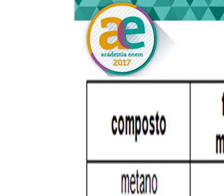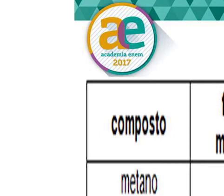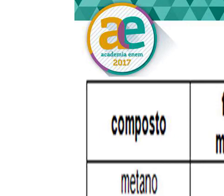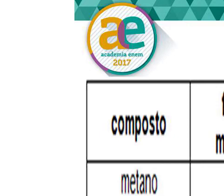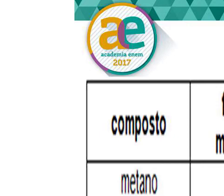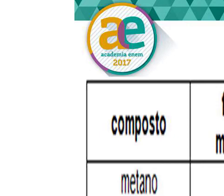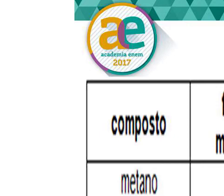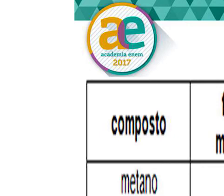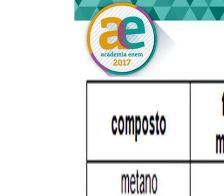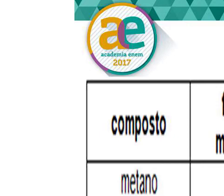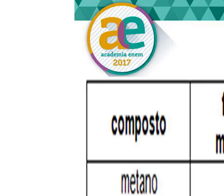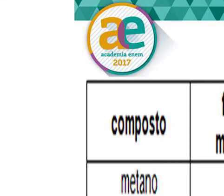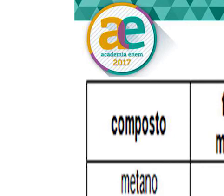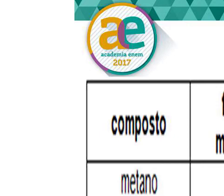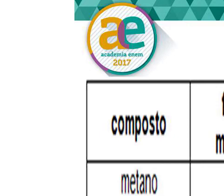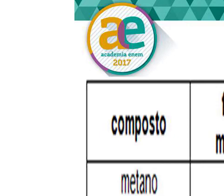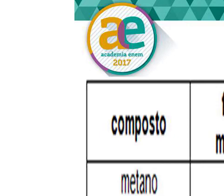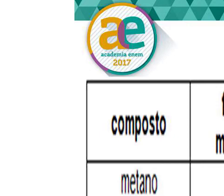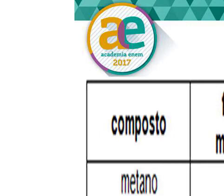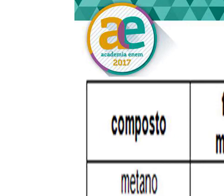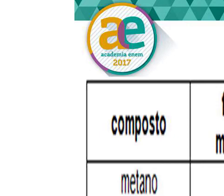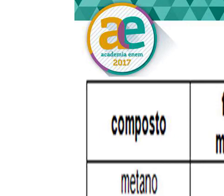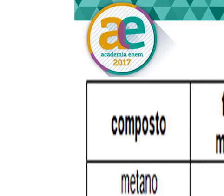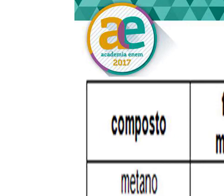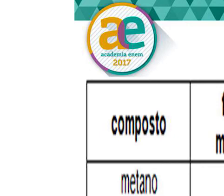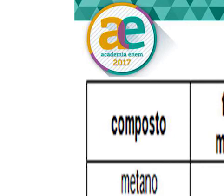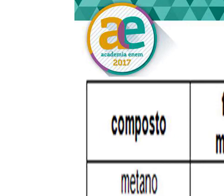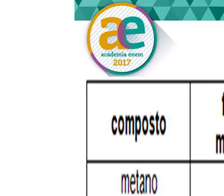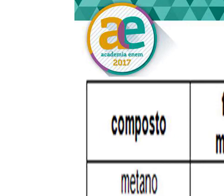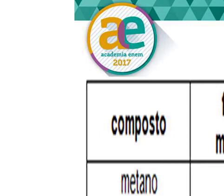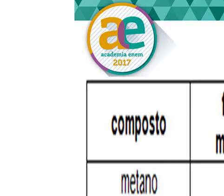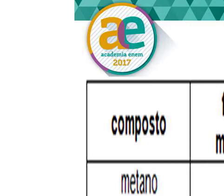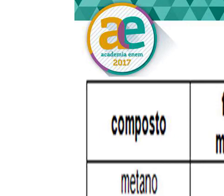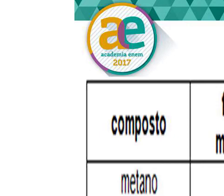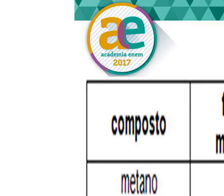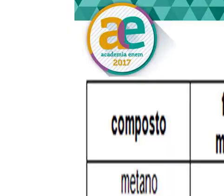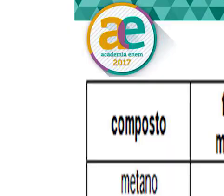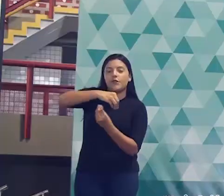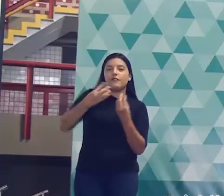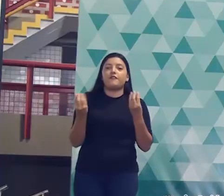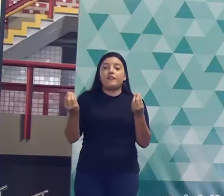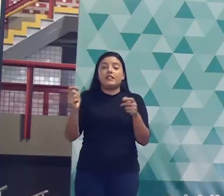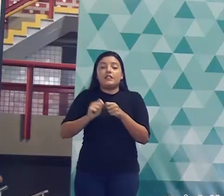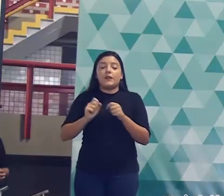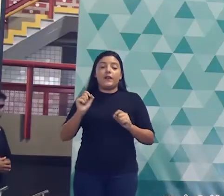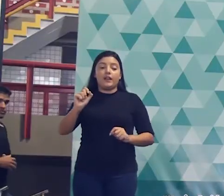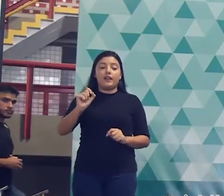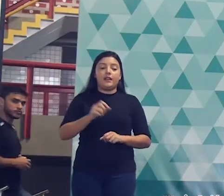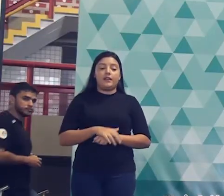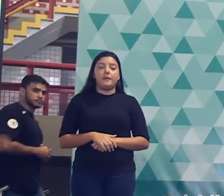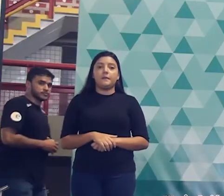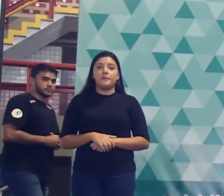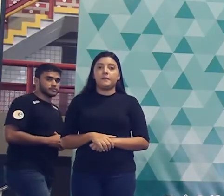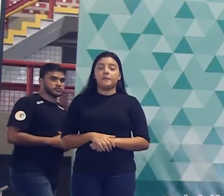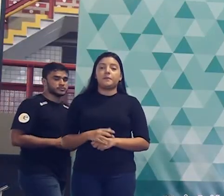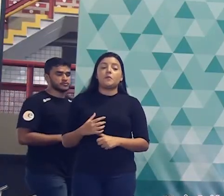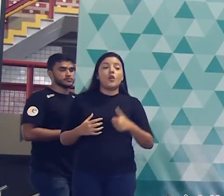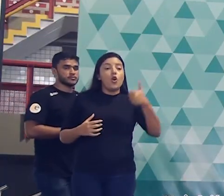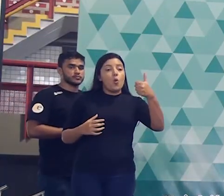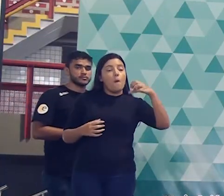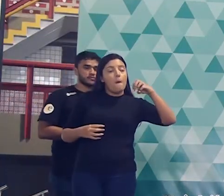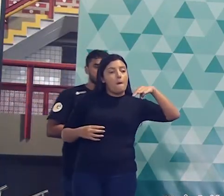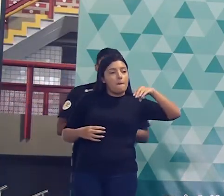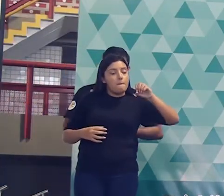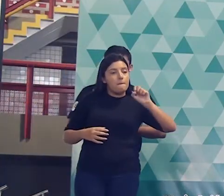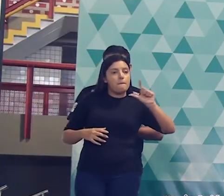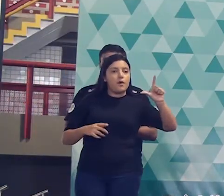A partir desse momento, depois que a gente pega as reações de combustão completa, a gente vai fazer o seguinte. Para 1 mol